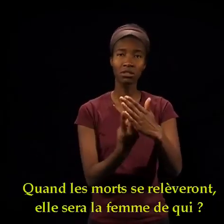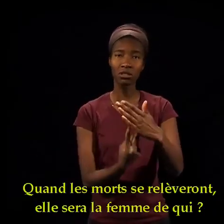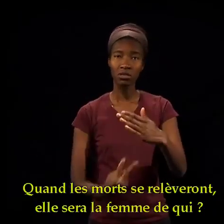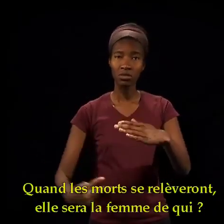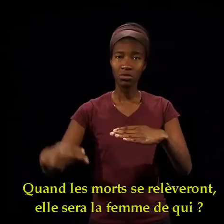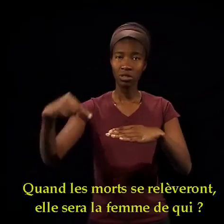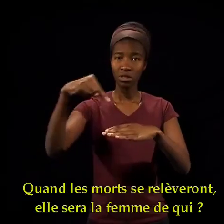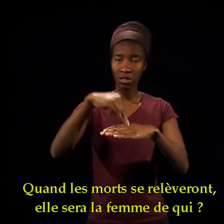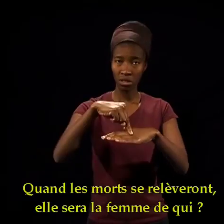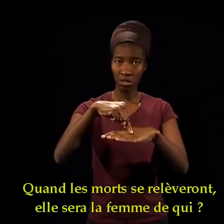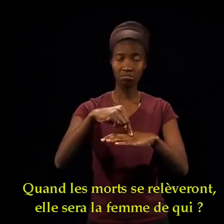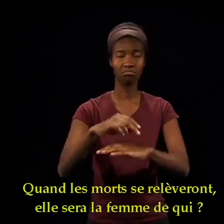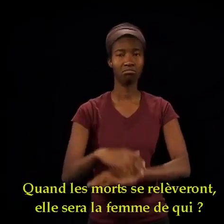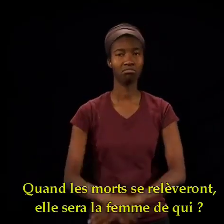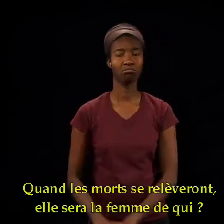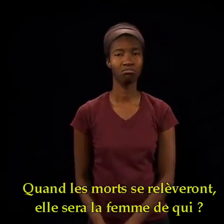Quand les morts se relèveront,